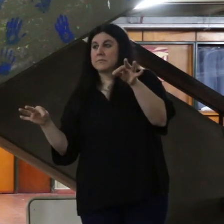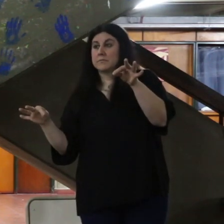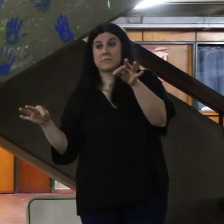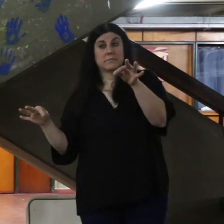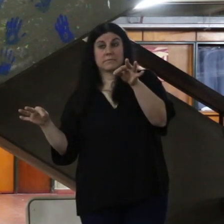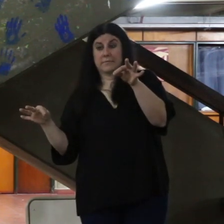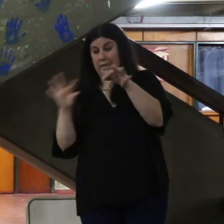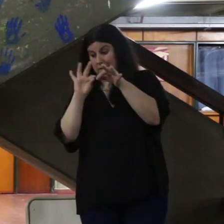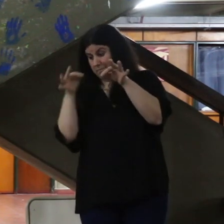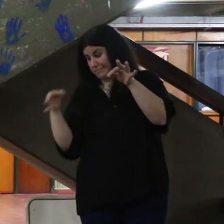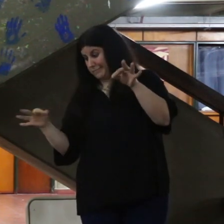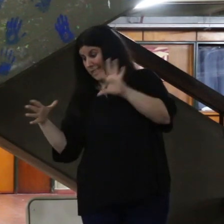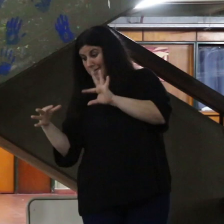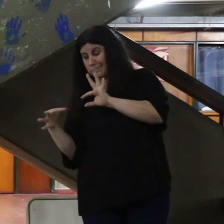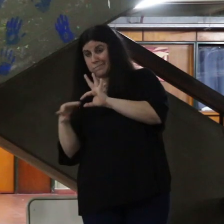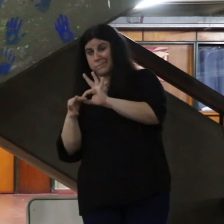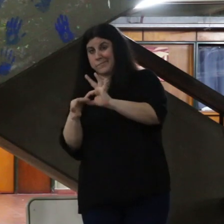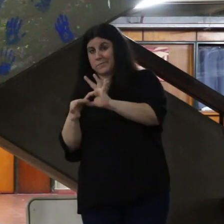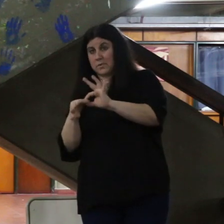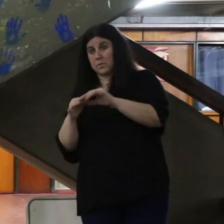es lo político.